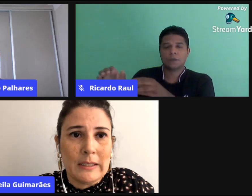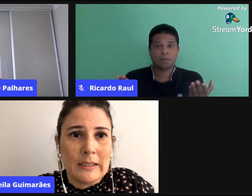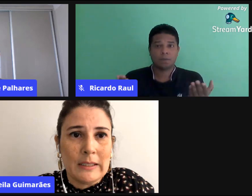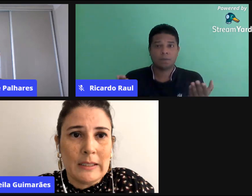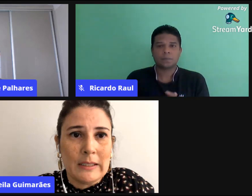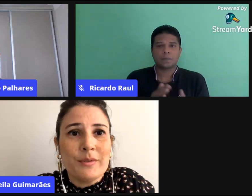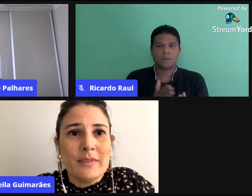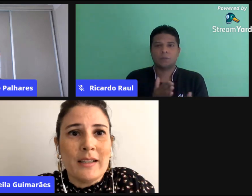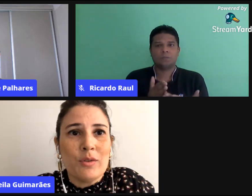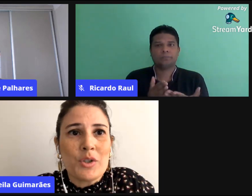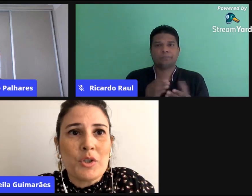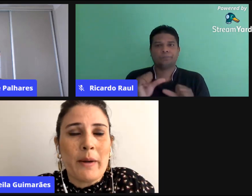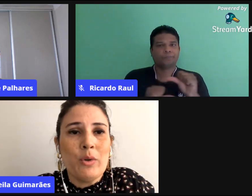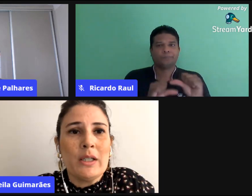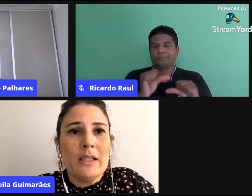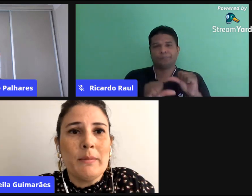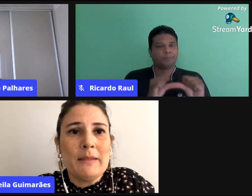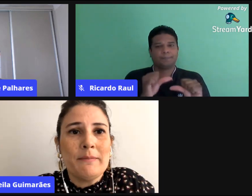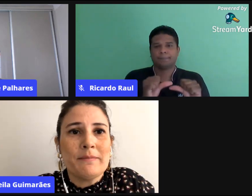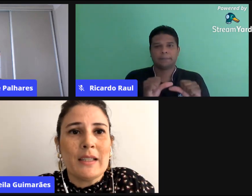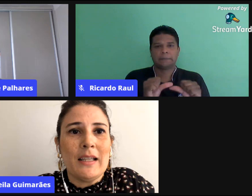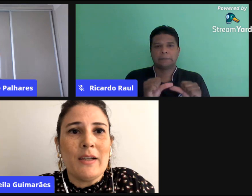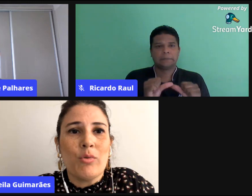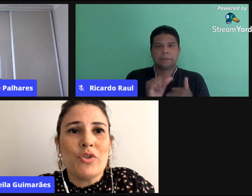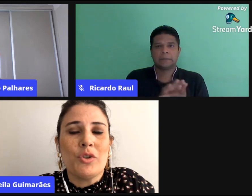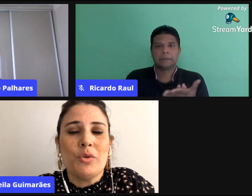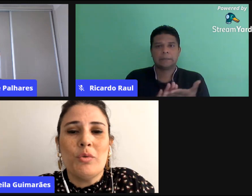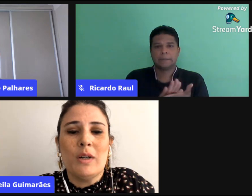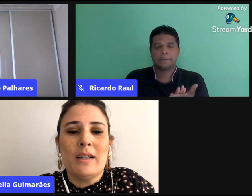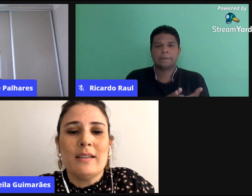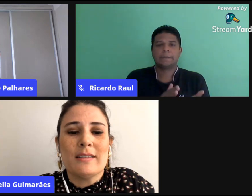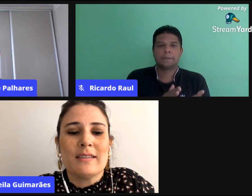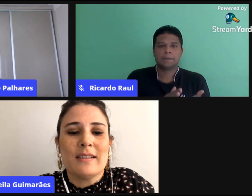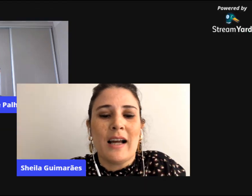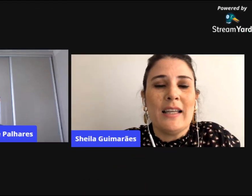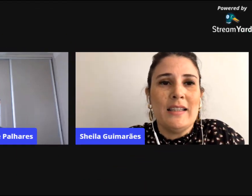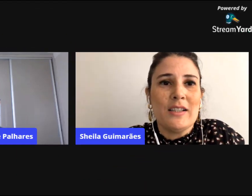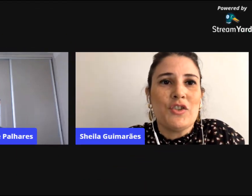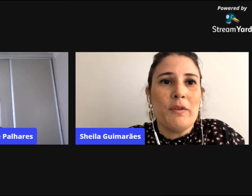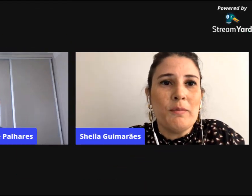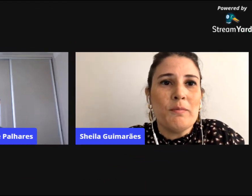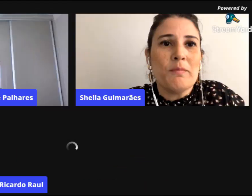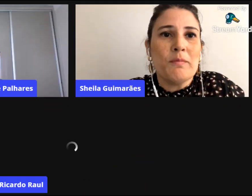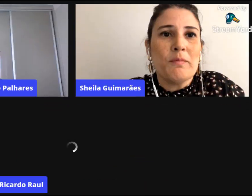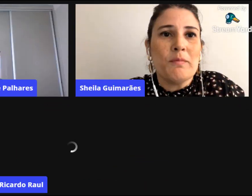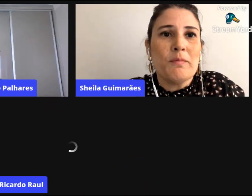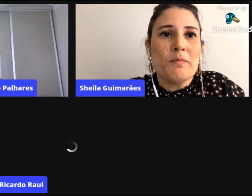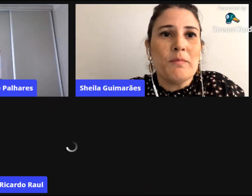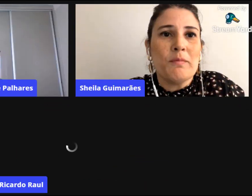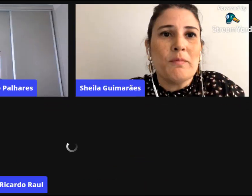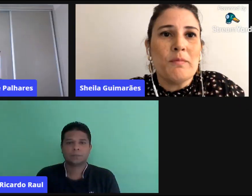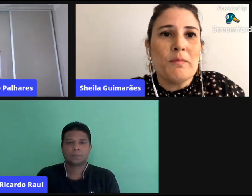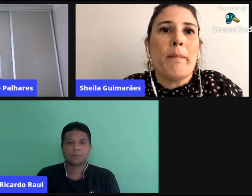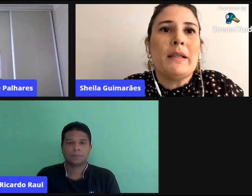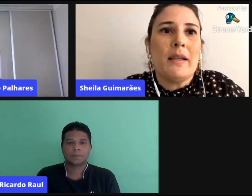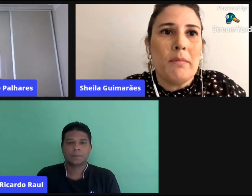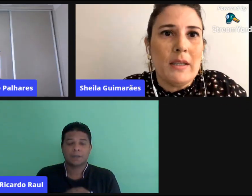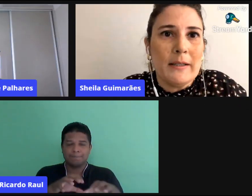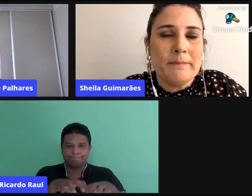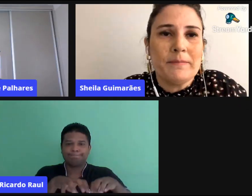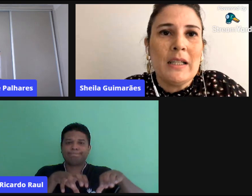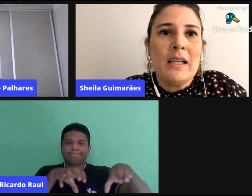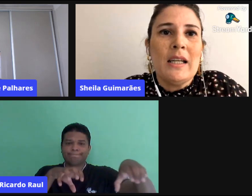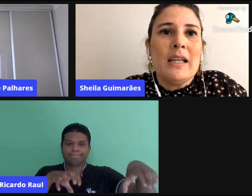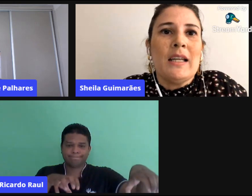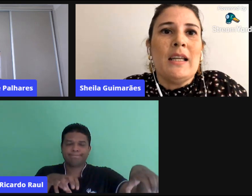as coisas mudaram muito, né? O nosso panorama, ele continua ainda de momentos de uma